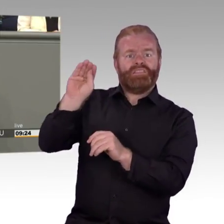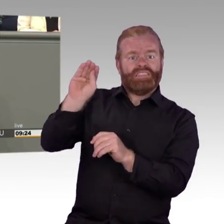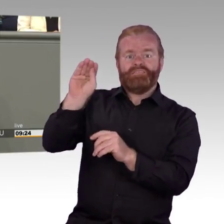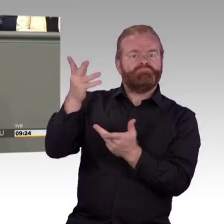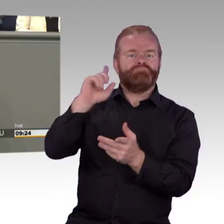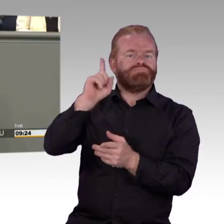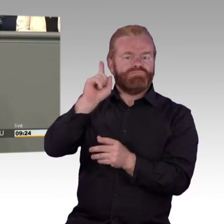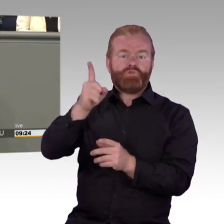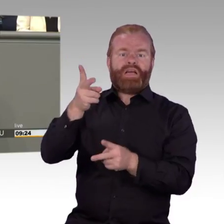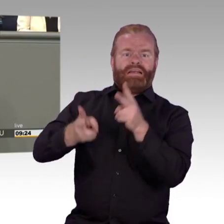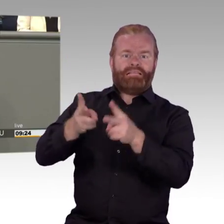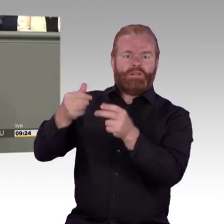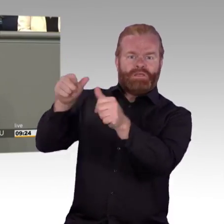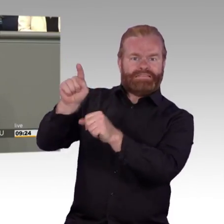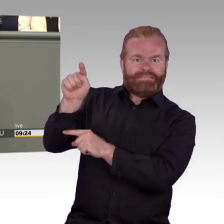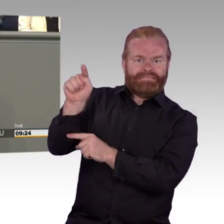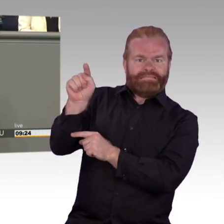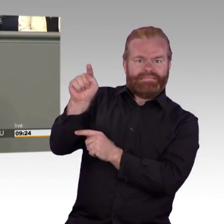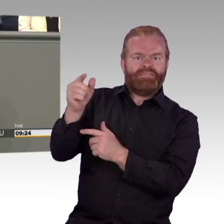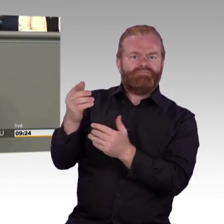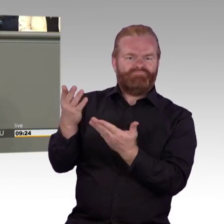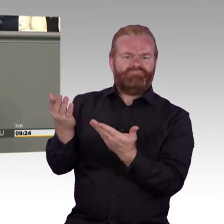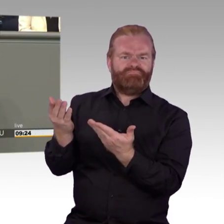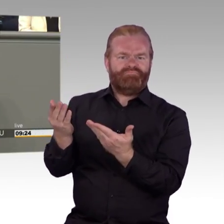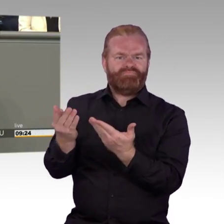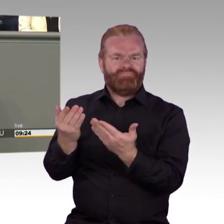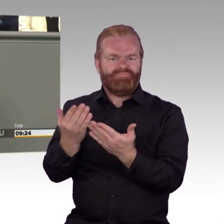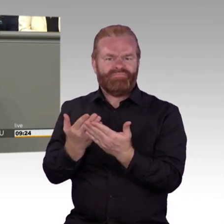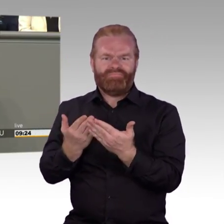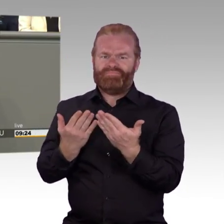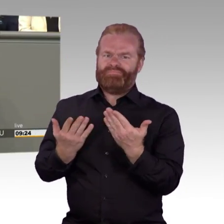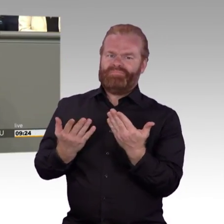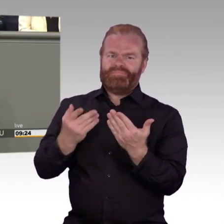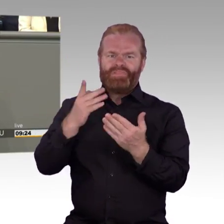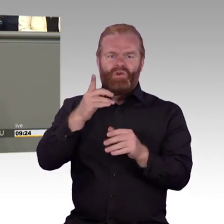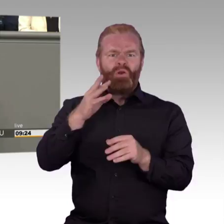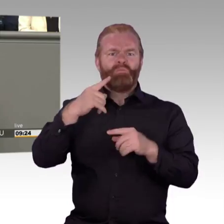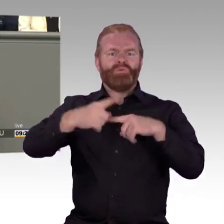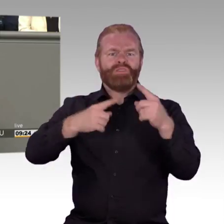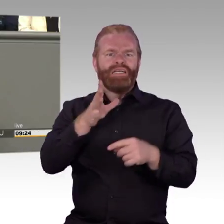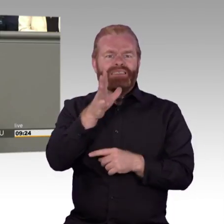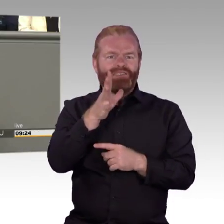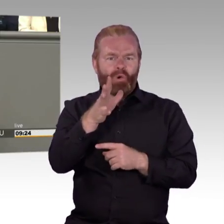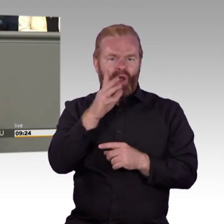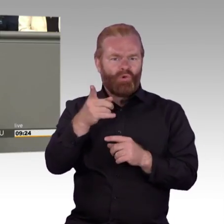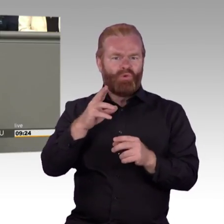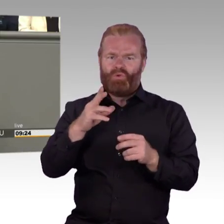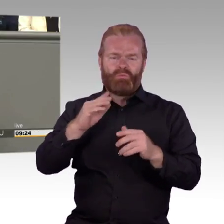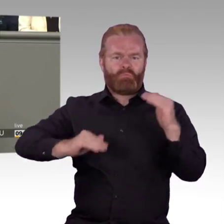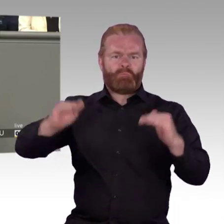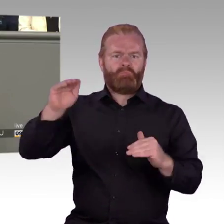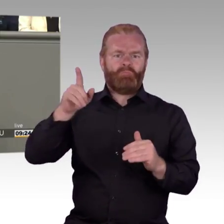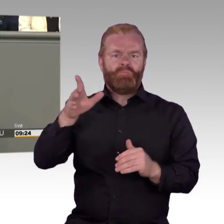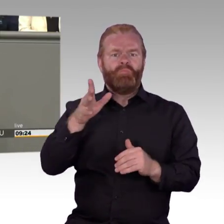das wiegt für einen privaten Verbraucher dann natürlich ungleich schwerer als für ein Unternehmen. Und selbst wenn man eine Rechtsschutzversicherung